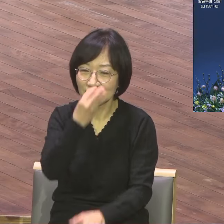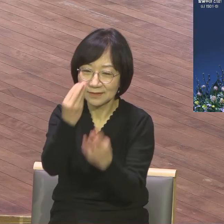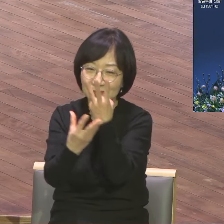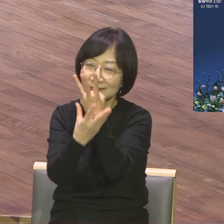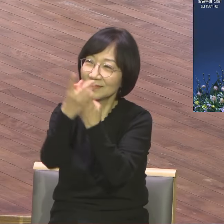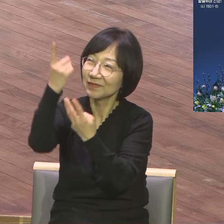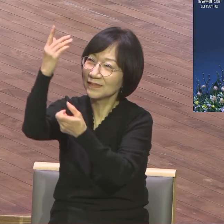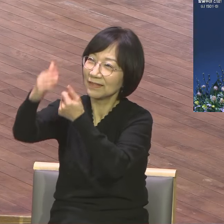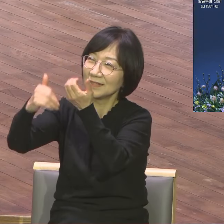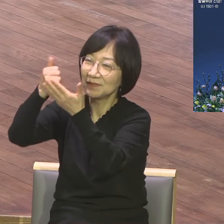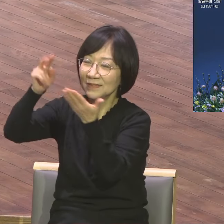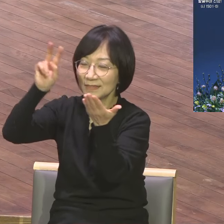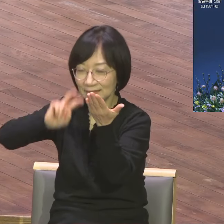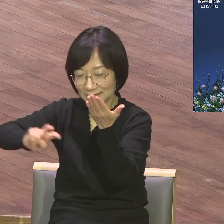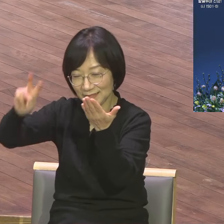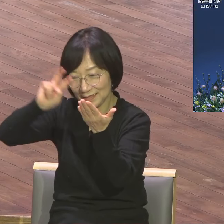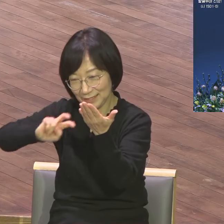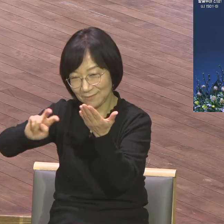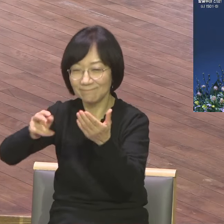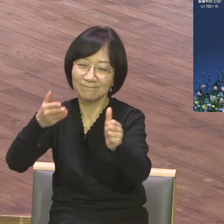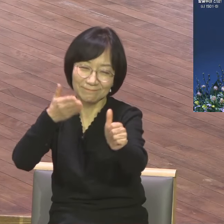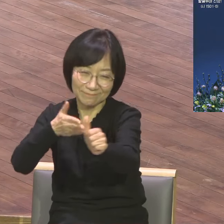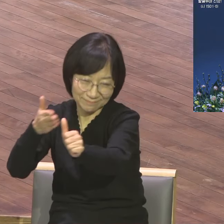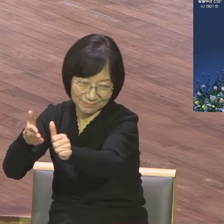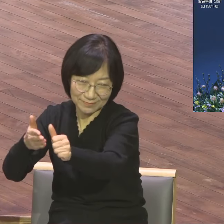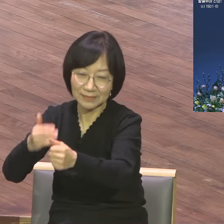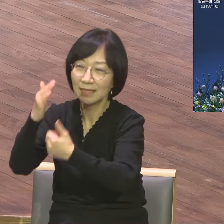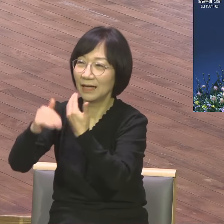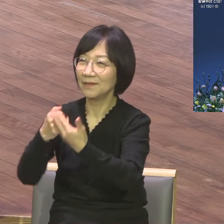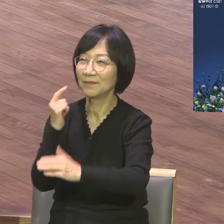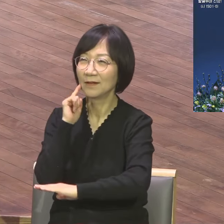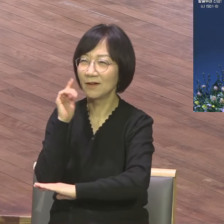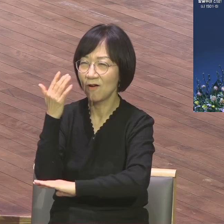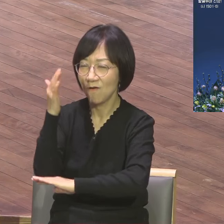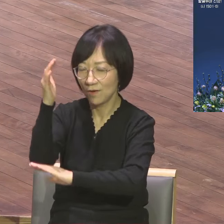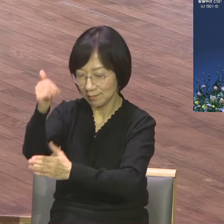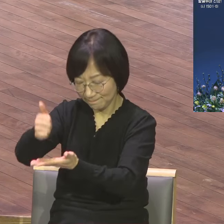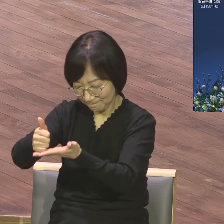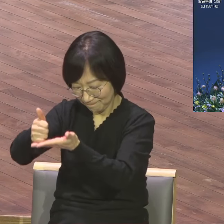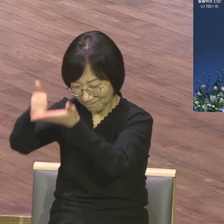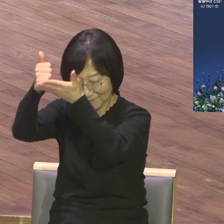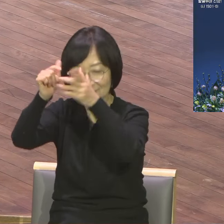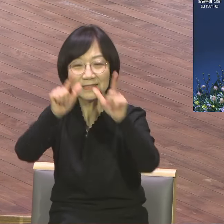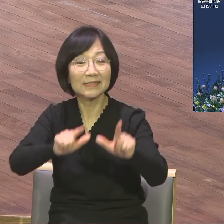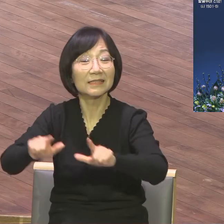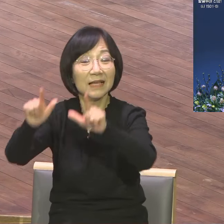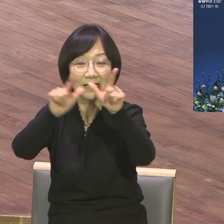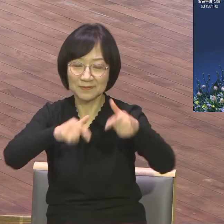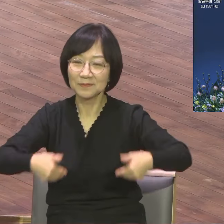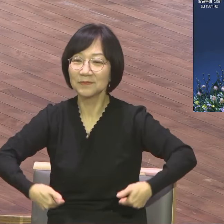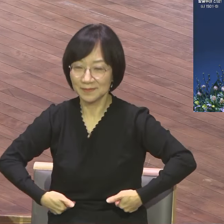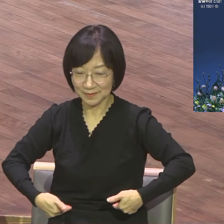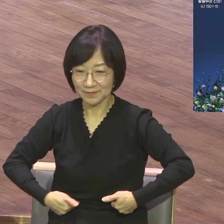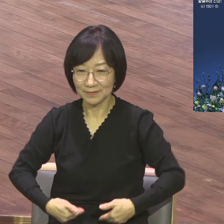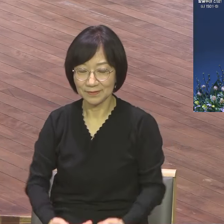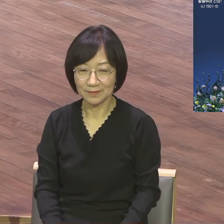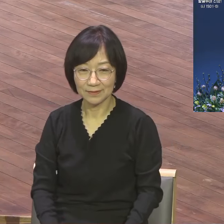삶, 하나님의 영광을 더 높이는 삶, 그것이 성도의 삶이에요.